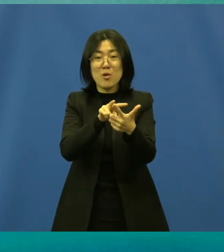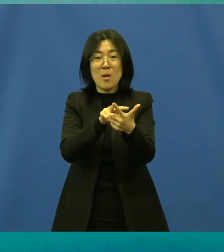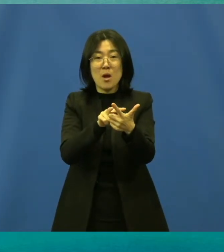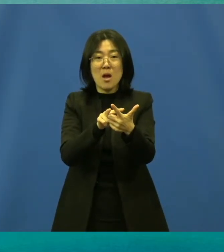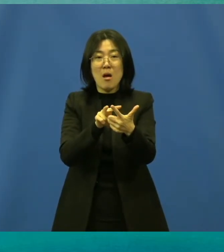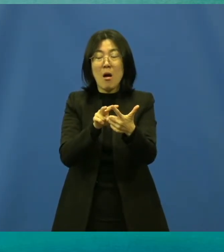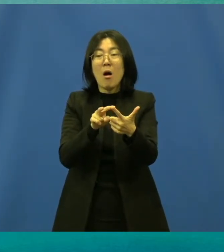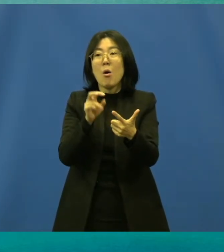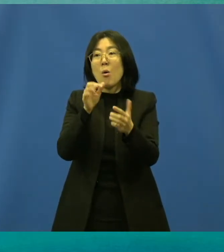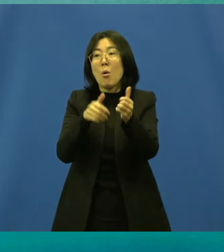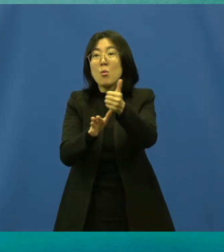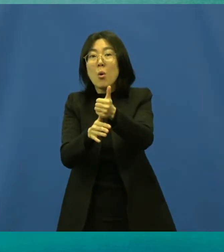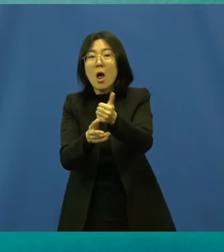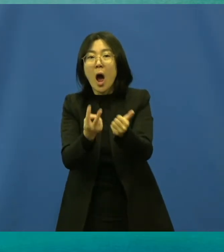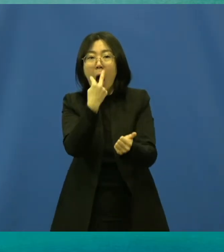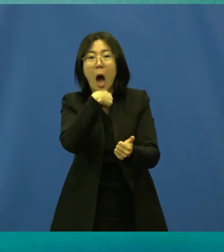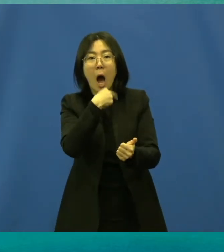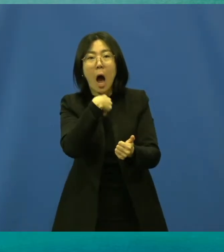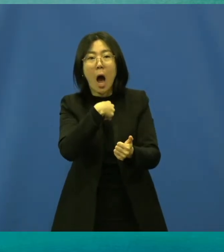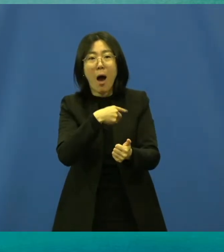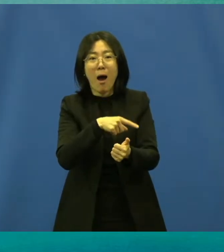이미지가 요나에게 선명하게 있습니다.